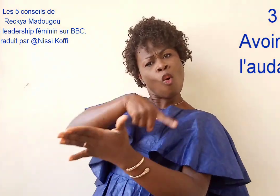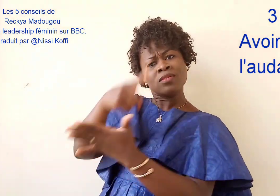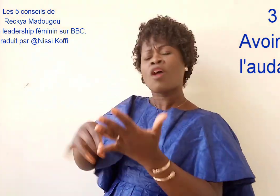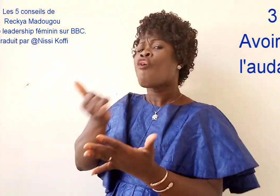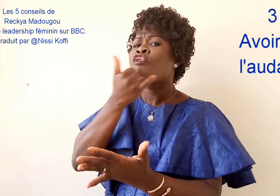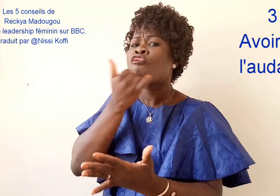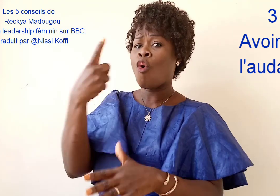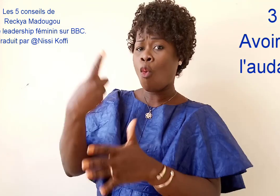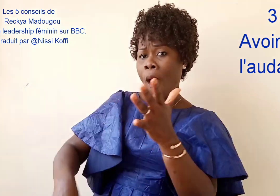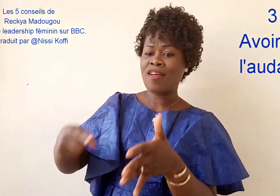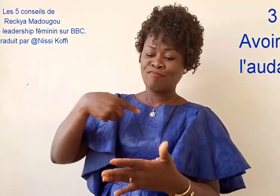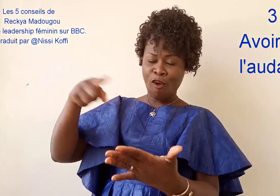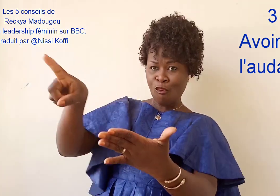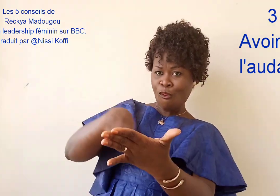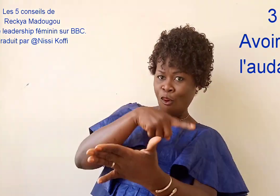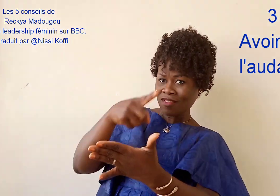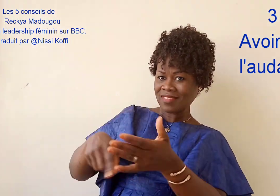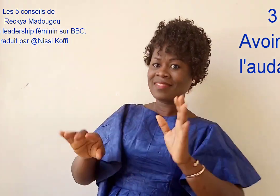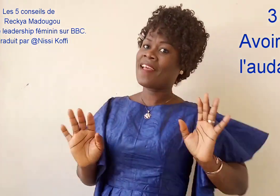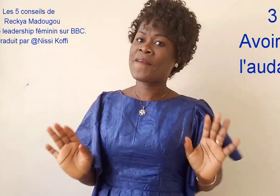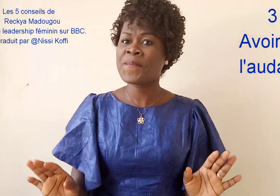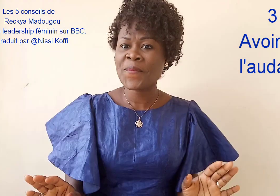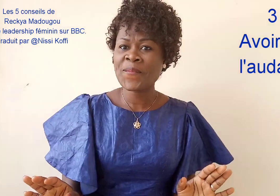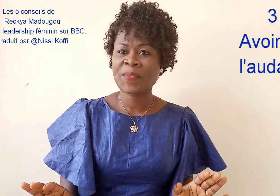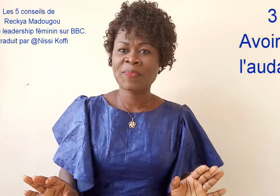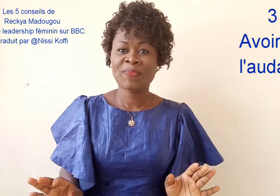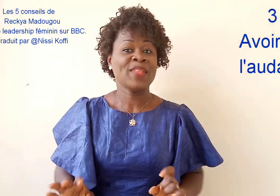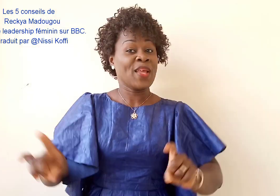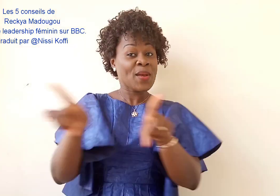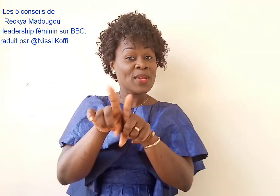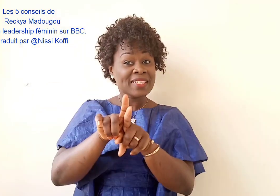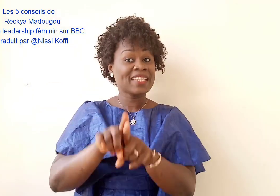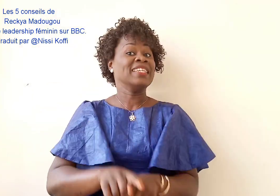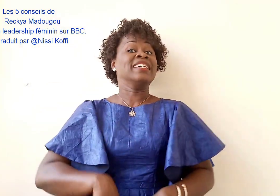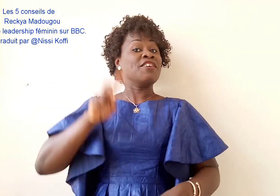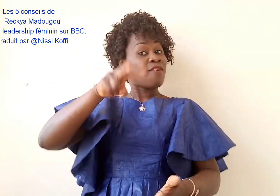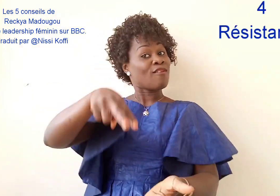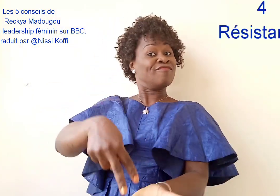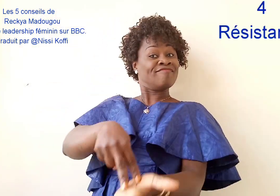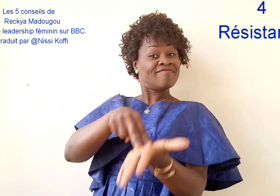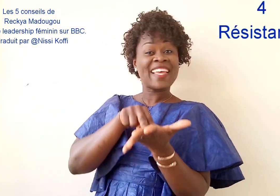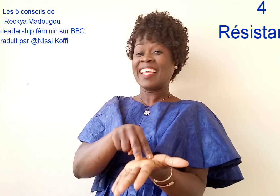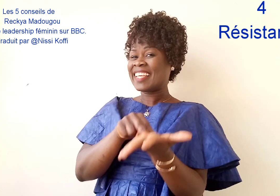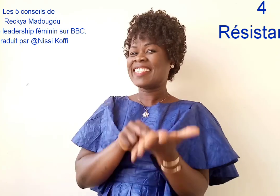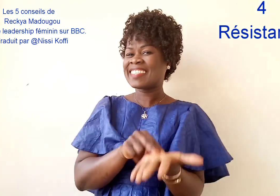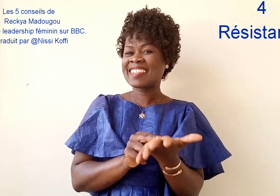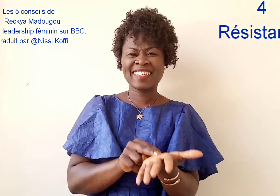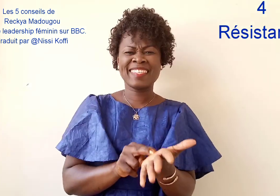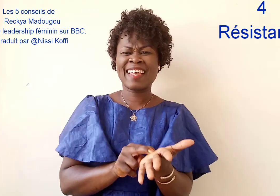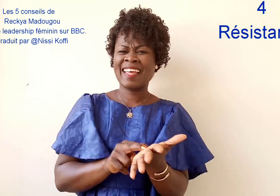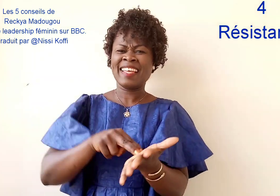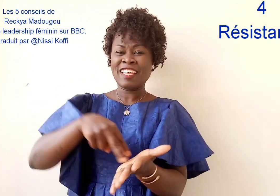environnement. Donc justement, je quitte l'audace et j'en arrive à la résistance. Il faut apprendre